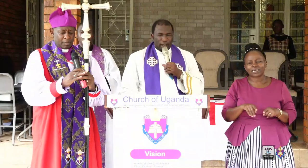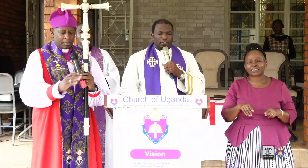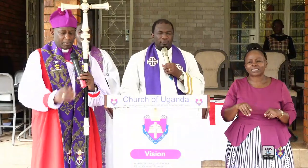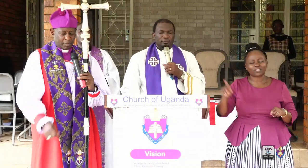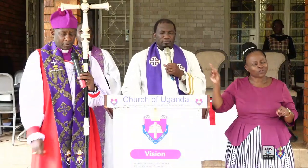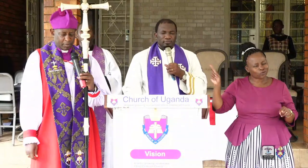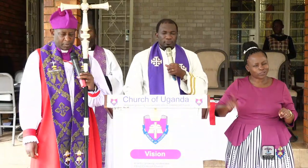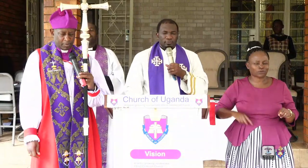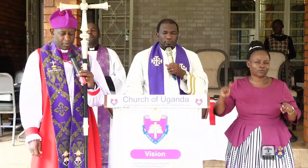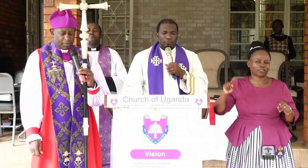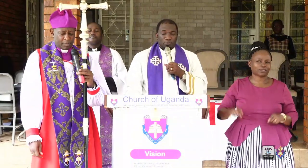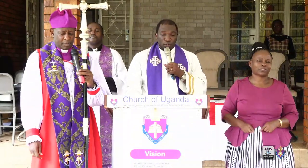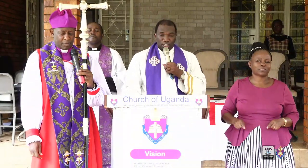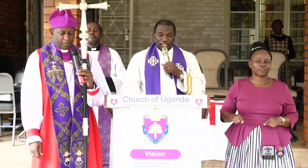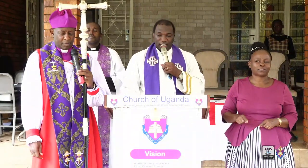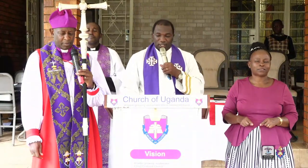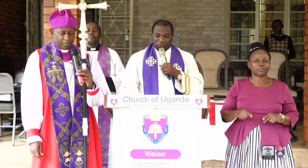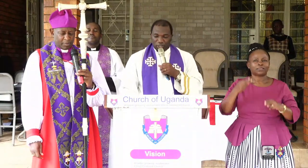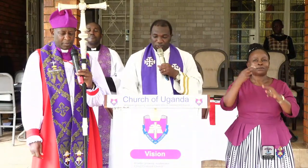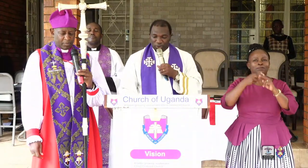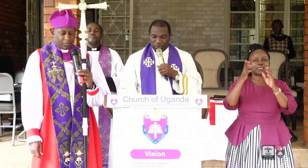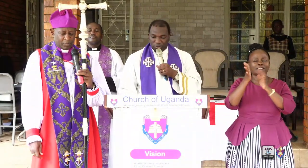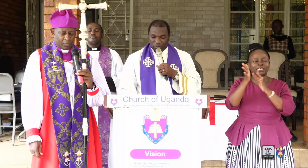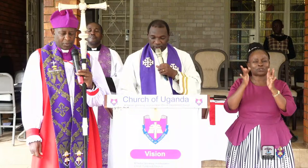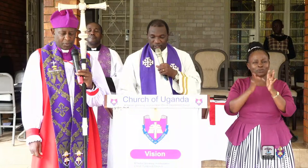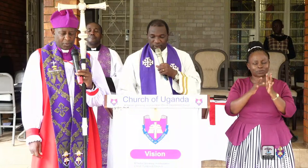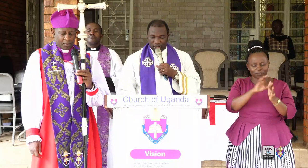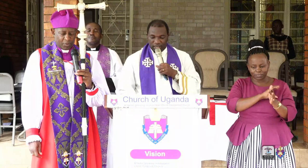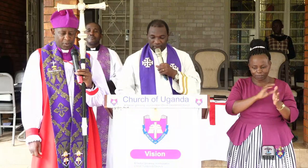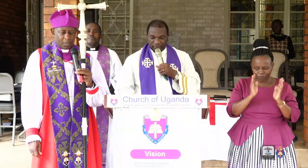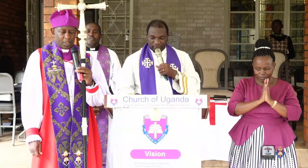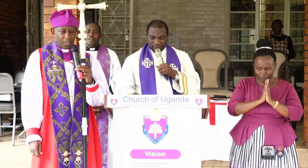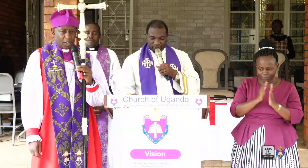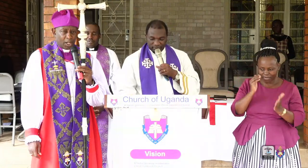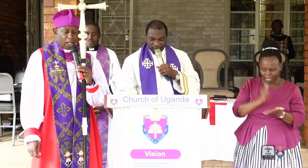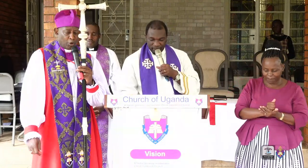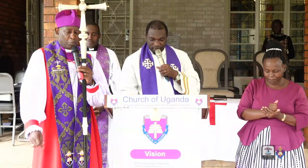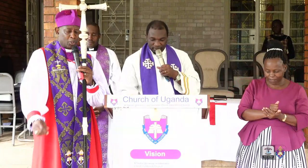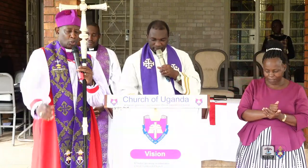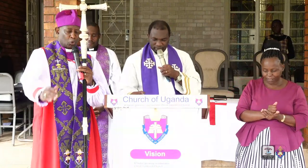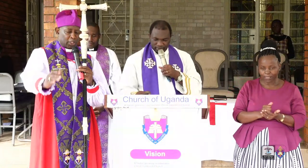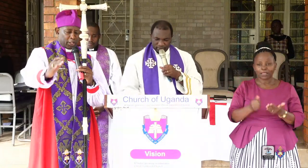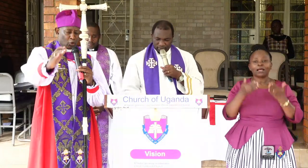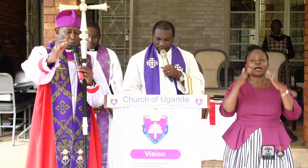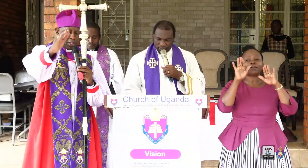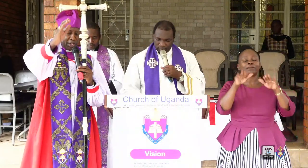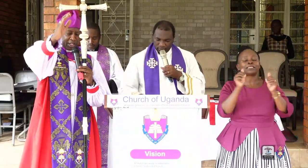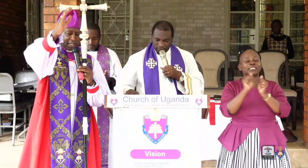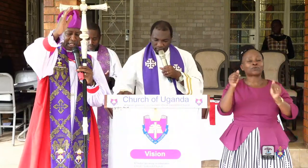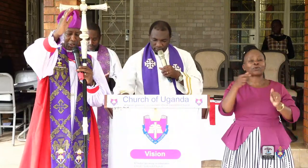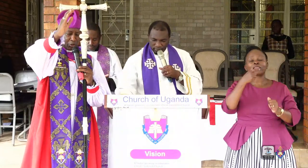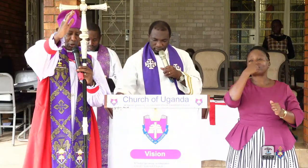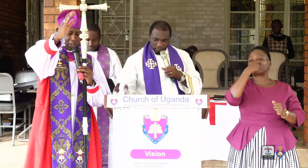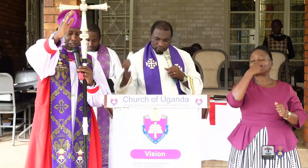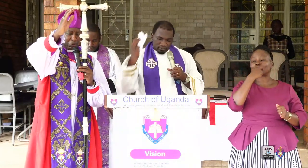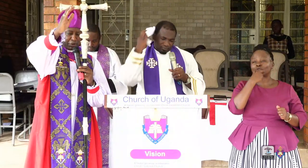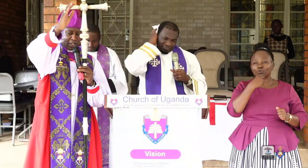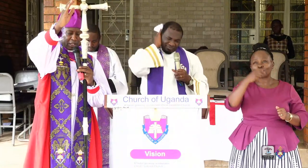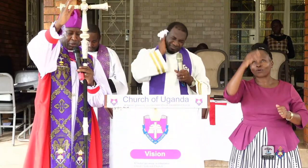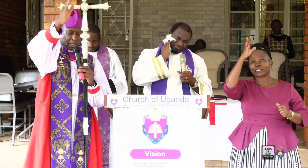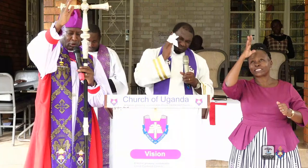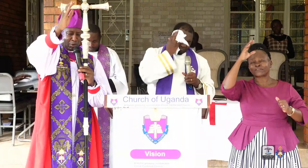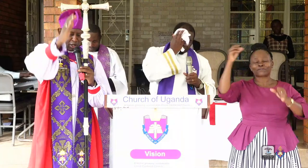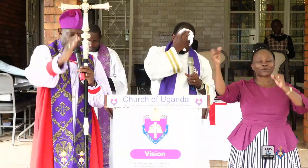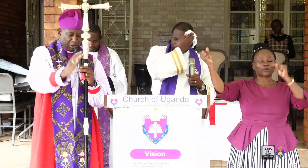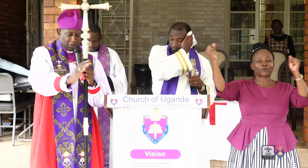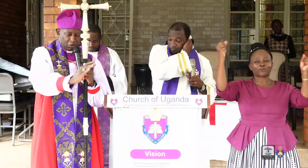nokuchikuta muli nye lya Yesu Kristo mwetusabidde era nomukiso gutaliko buyinike nakatono gwa kitaffa inza